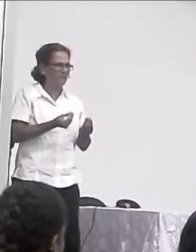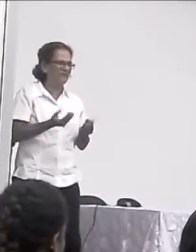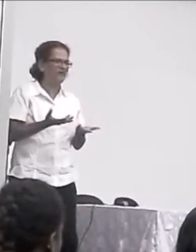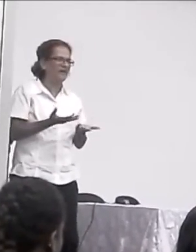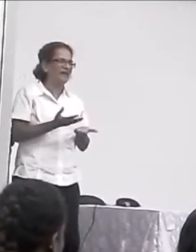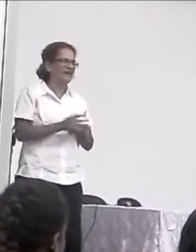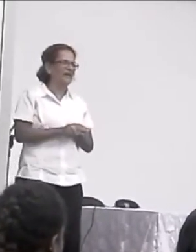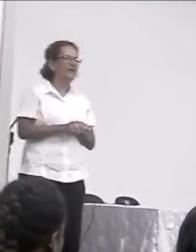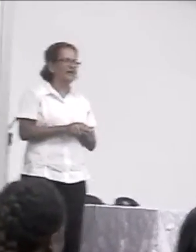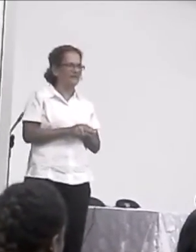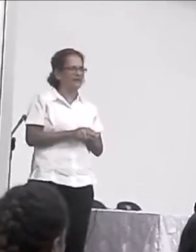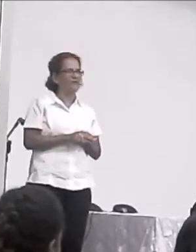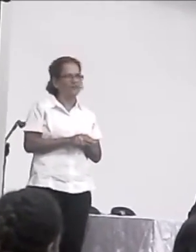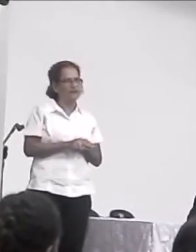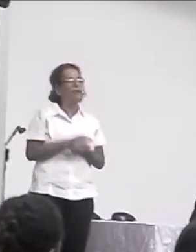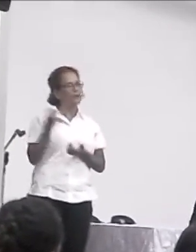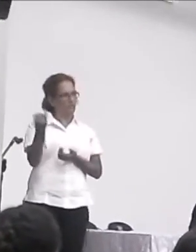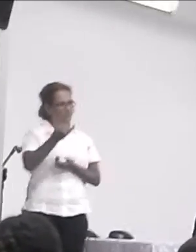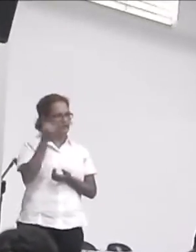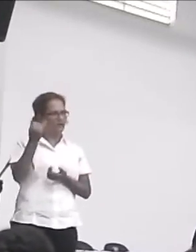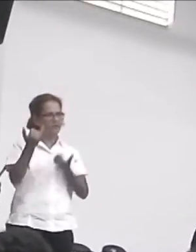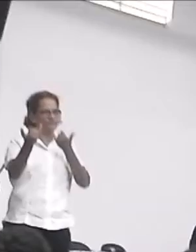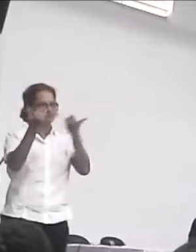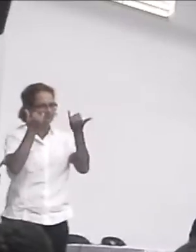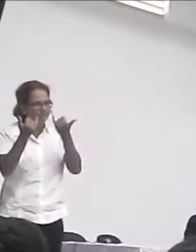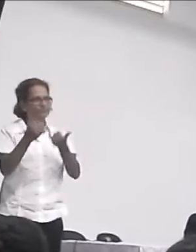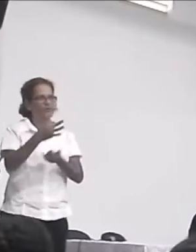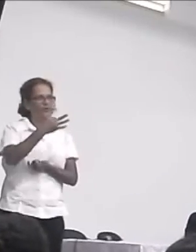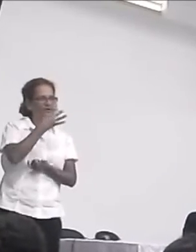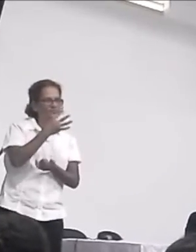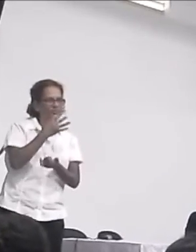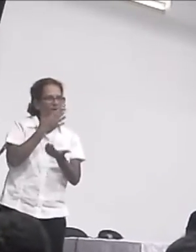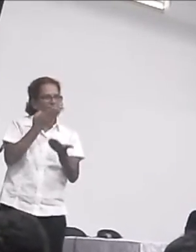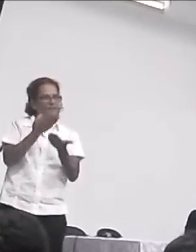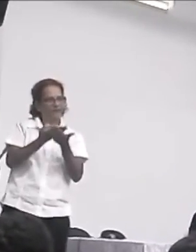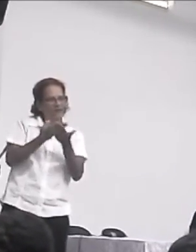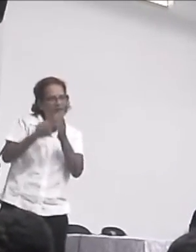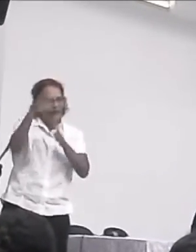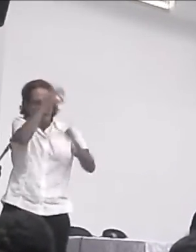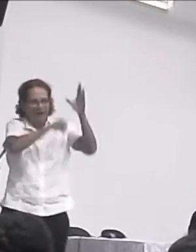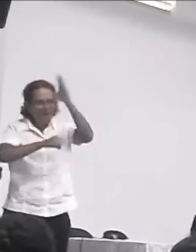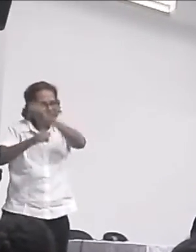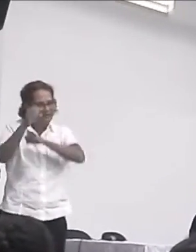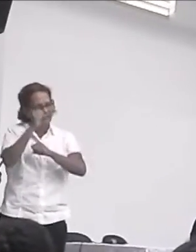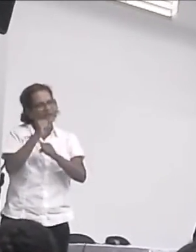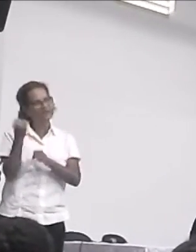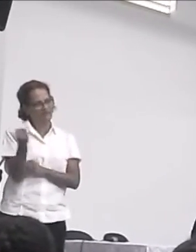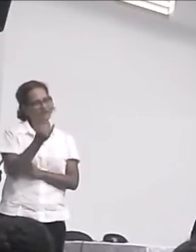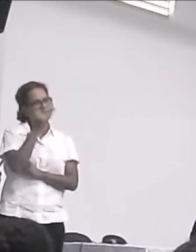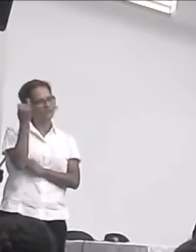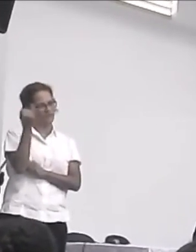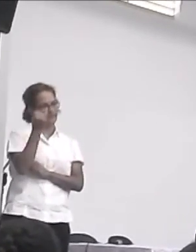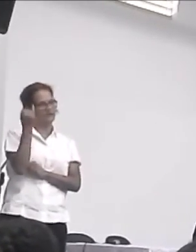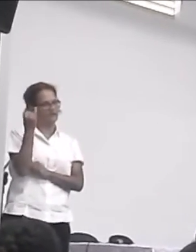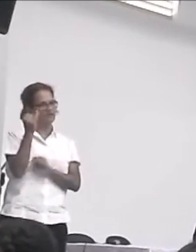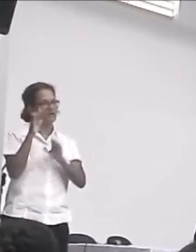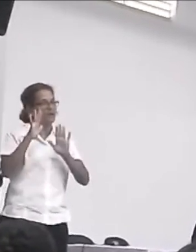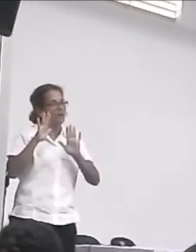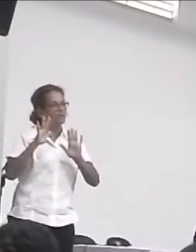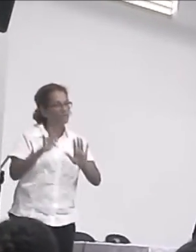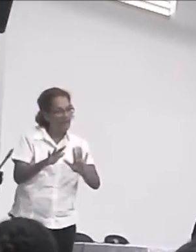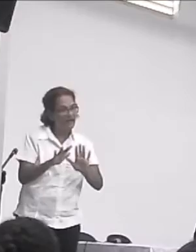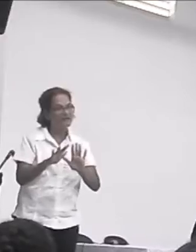gente precisa da transmissão de saber. Mas como a gente pode traduzir isto em uma nova tarefa das